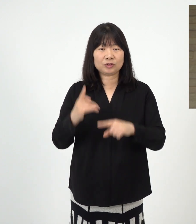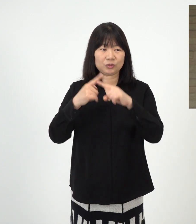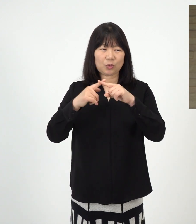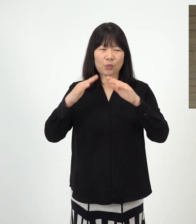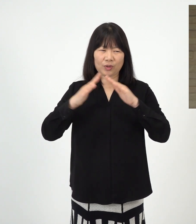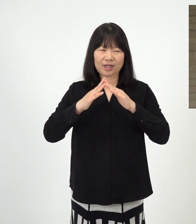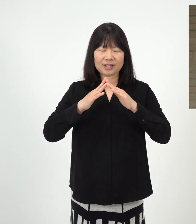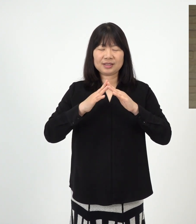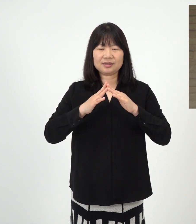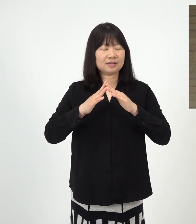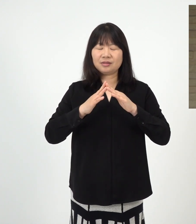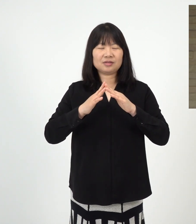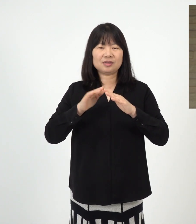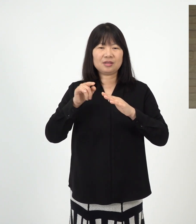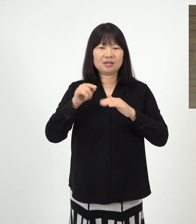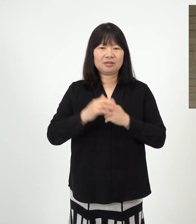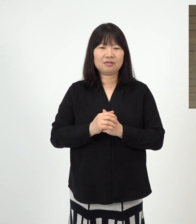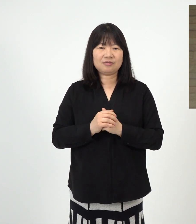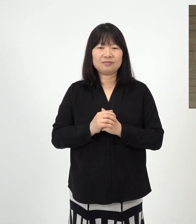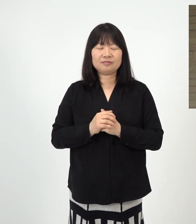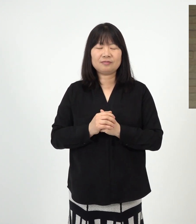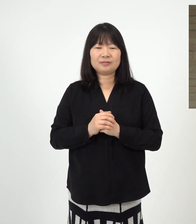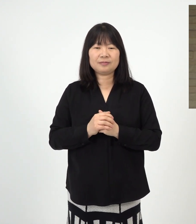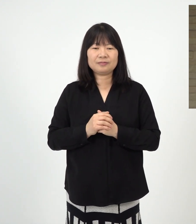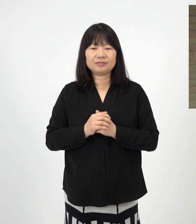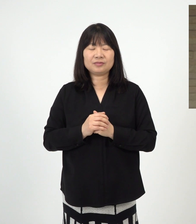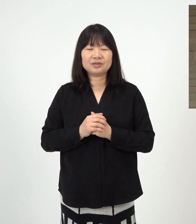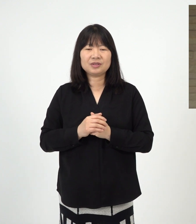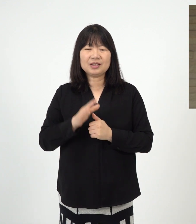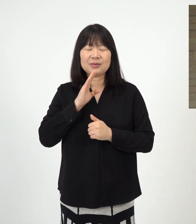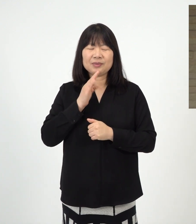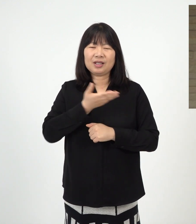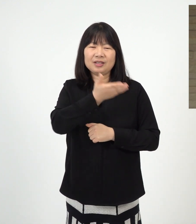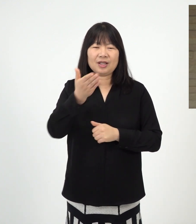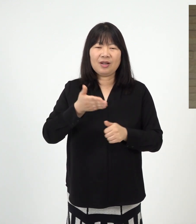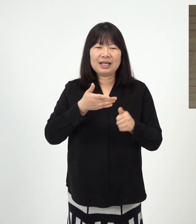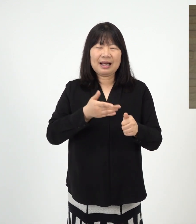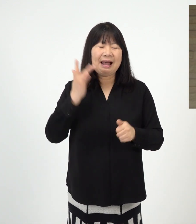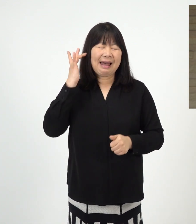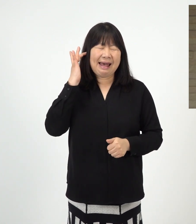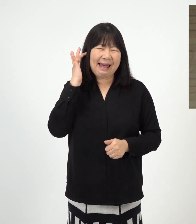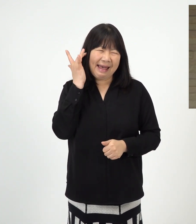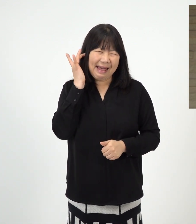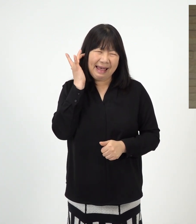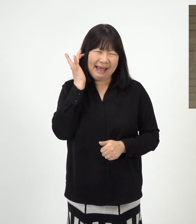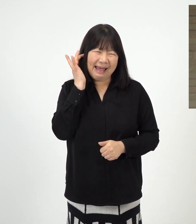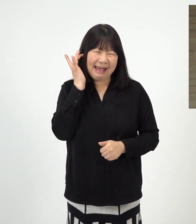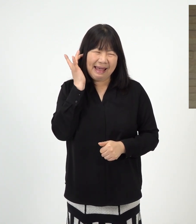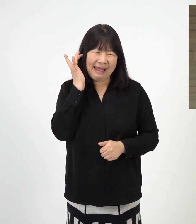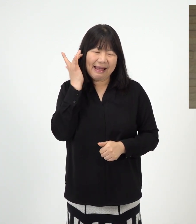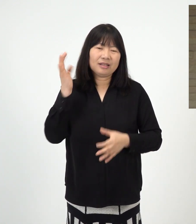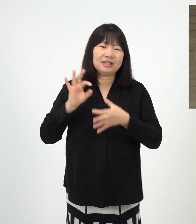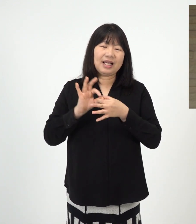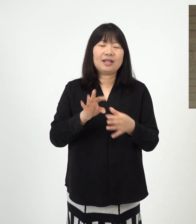교회는 절대, 그래서 제가 이거는 아주 여러분들 귀에 아프도록 10년 동안